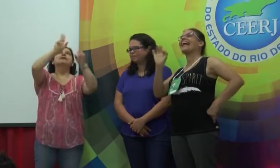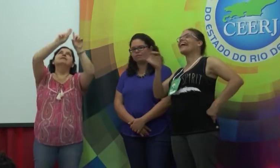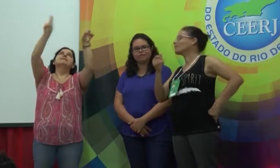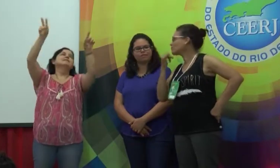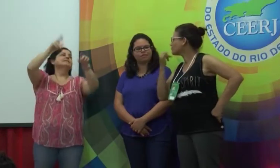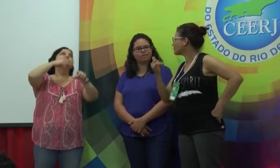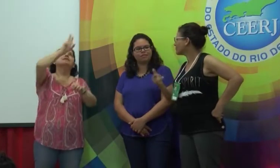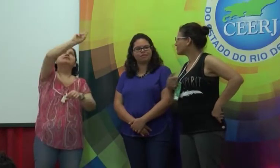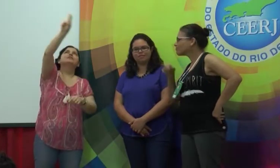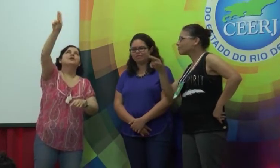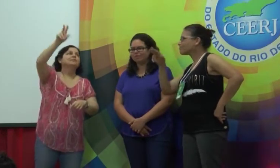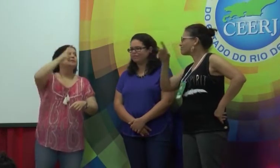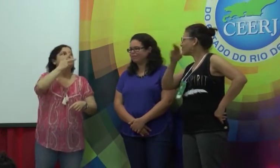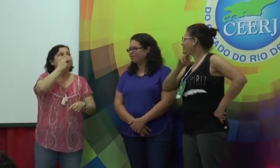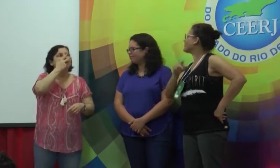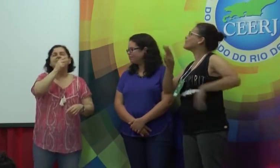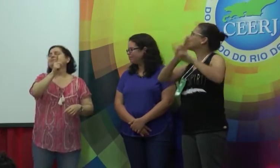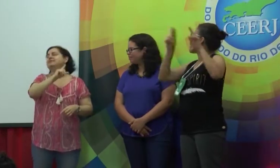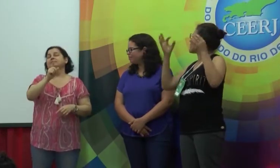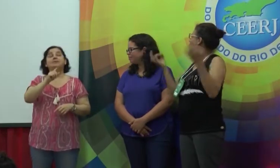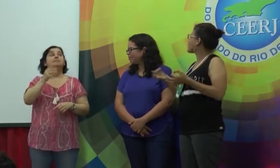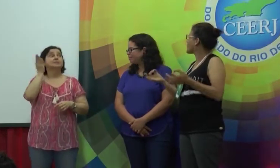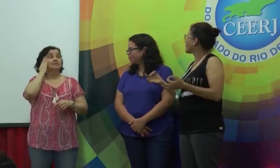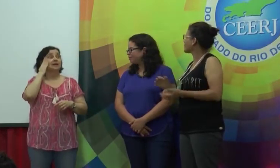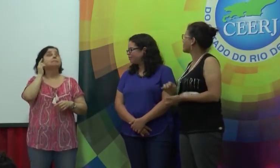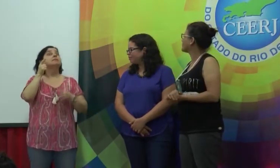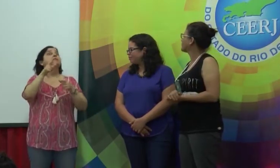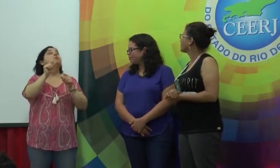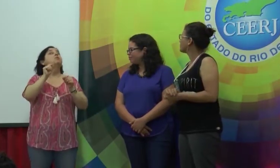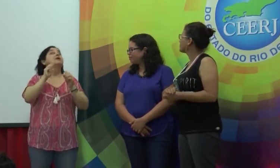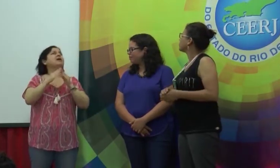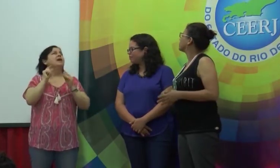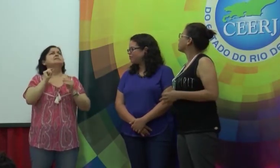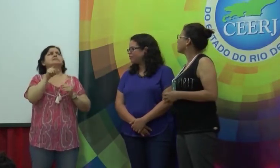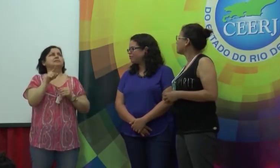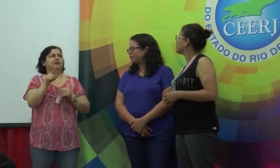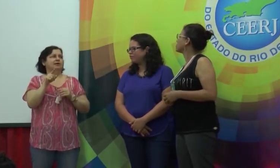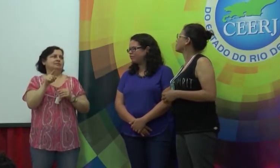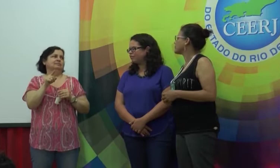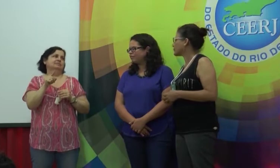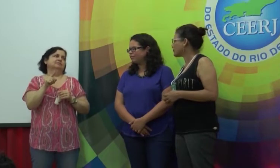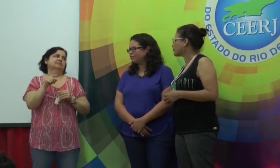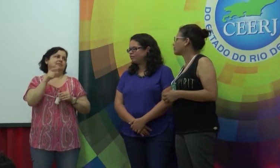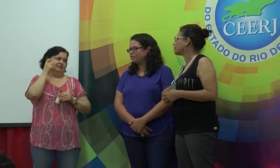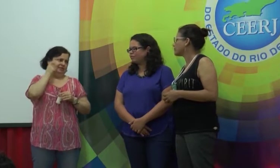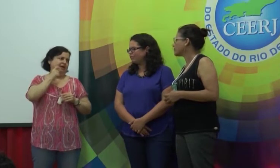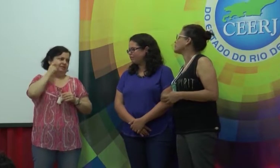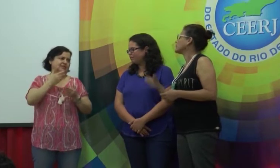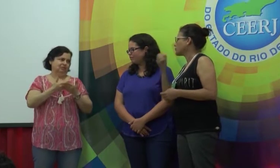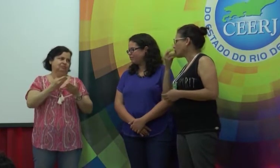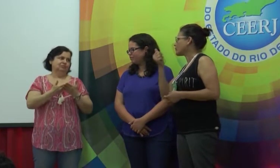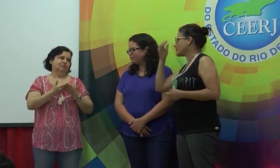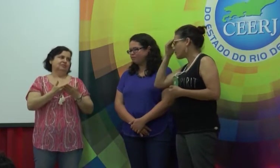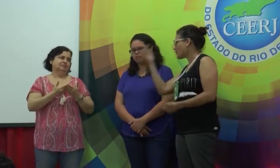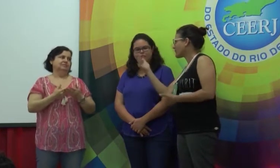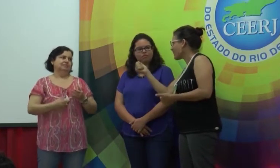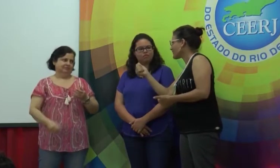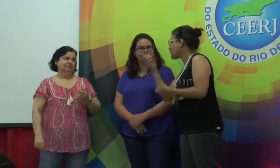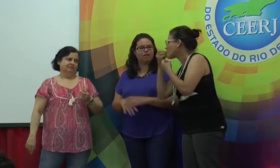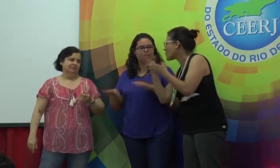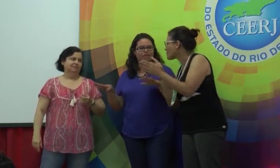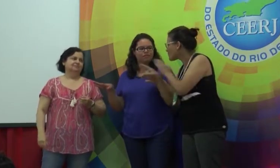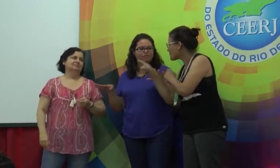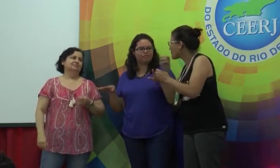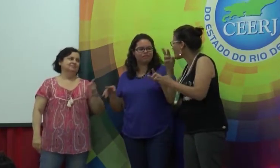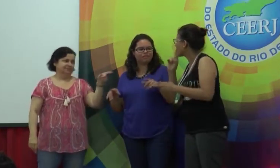a codificação escrita por Allan Kardec. Não, esse tipo de casa espírita não é uma casa